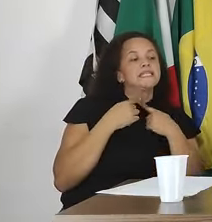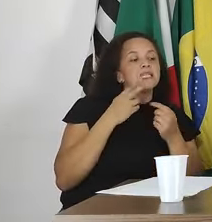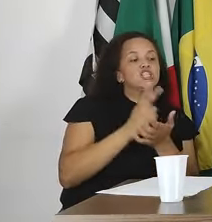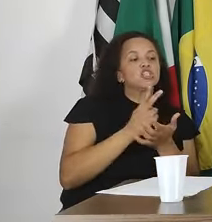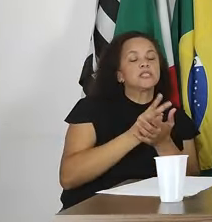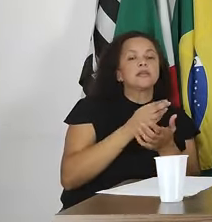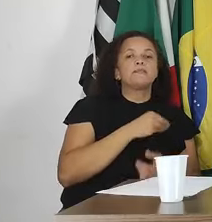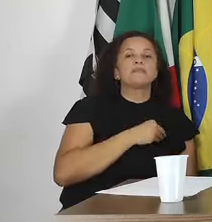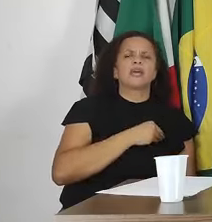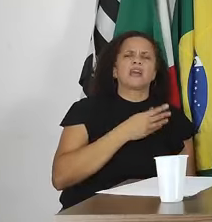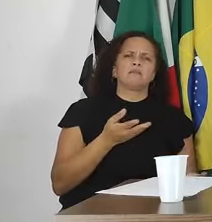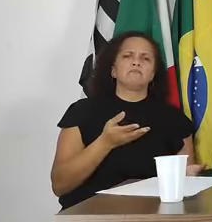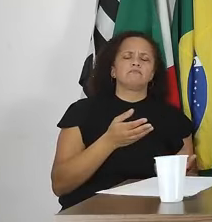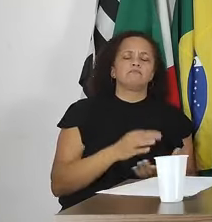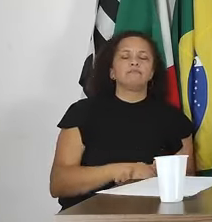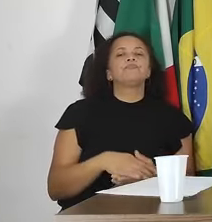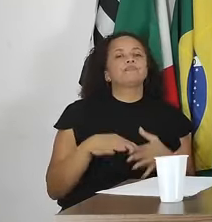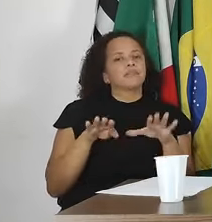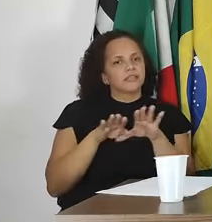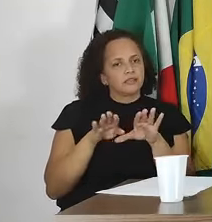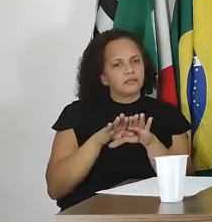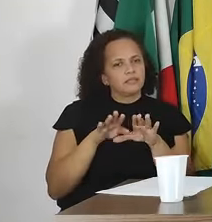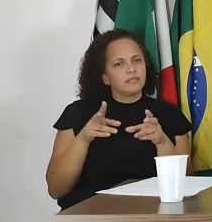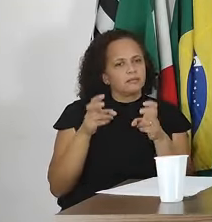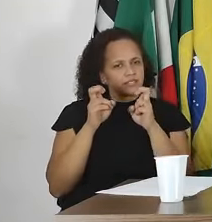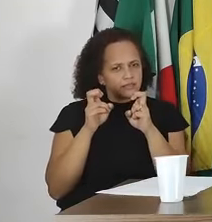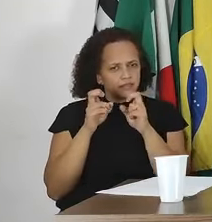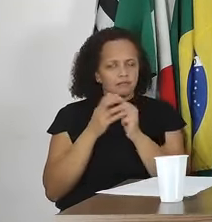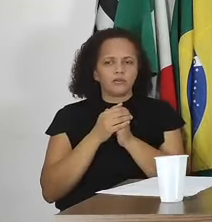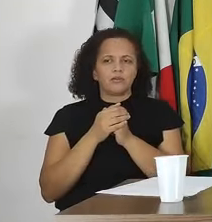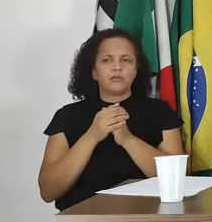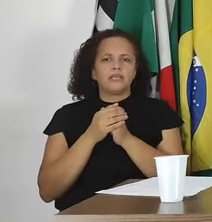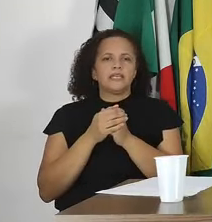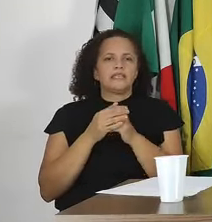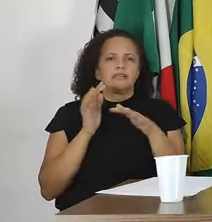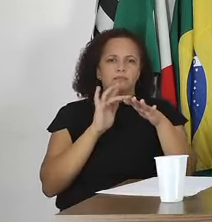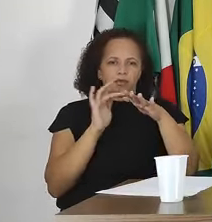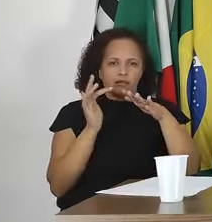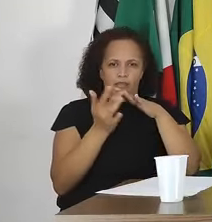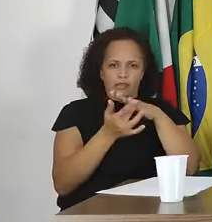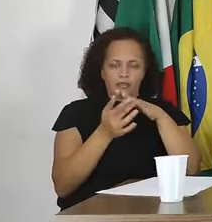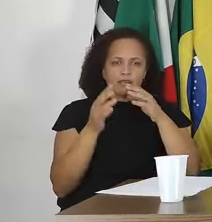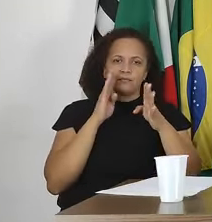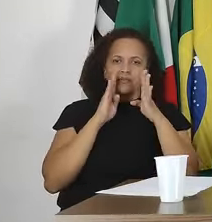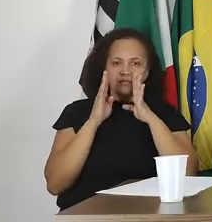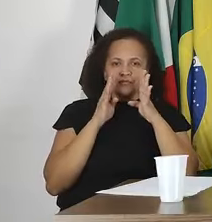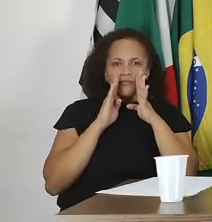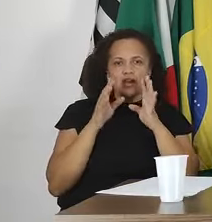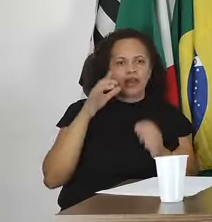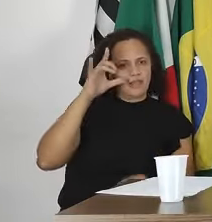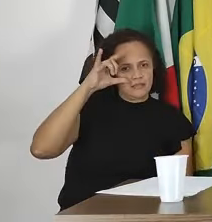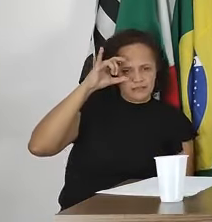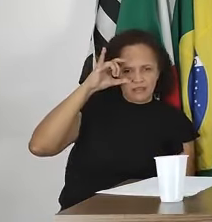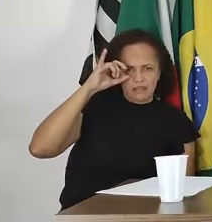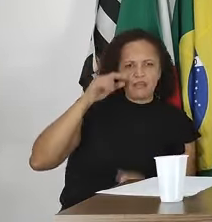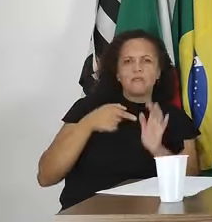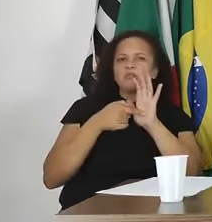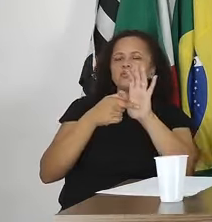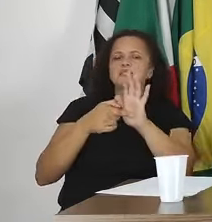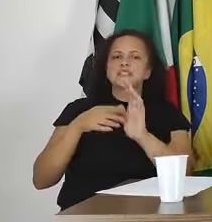né? Muitas pessoas postando nas redes sociais que tá lá com um copinho de cerveja, que tá